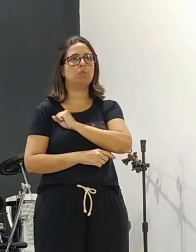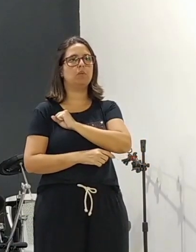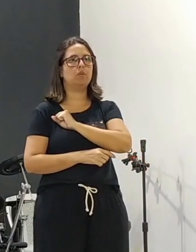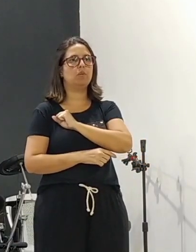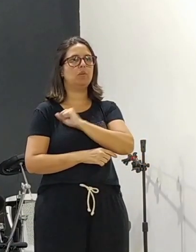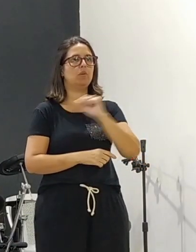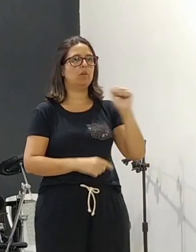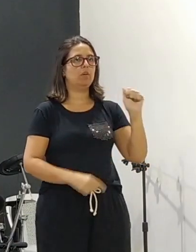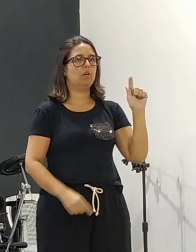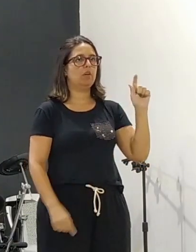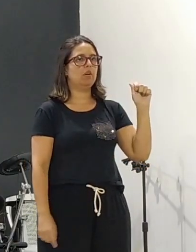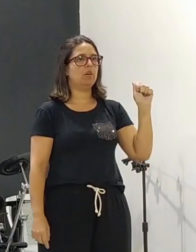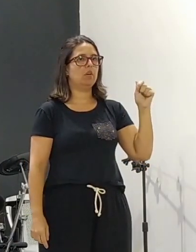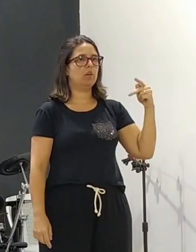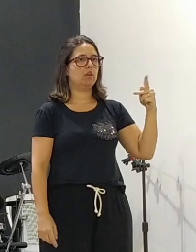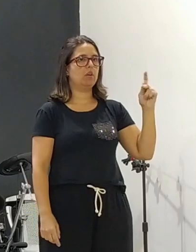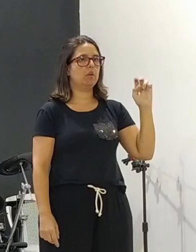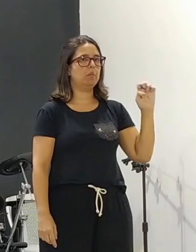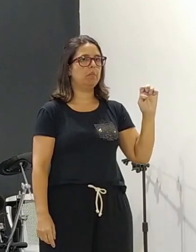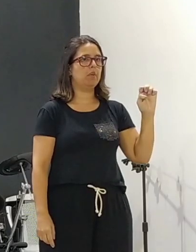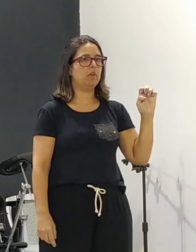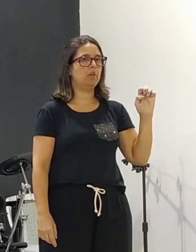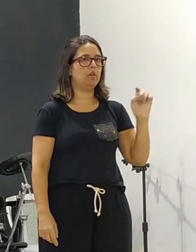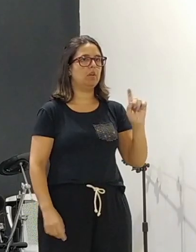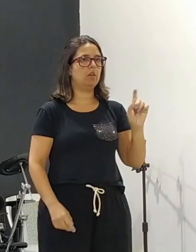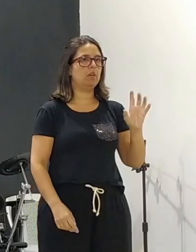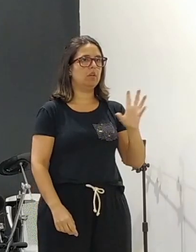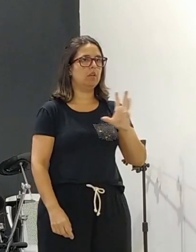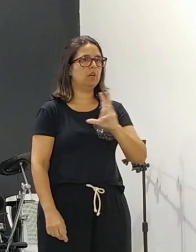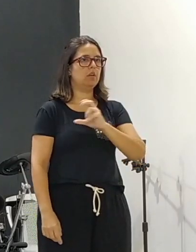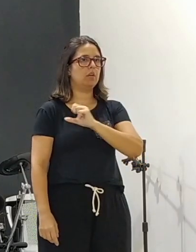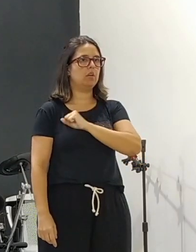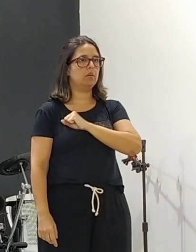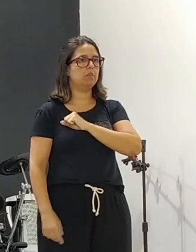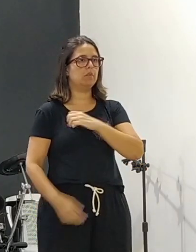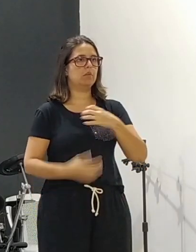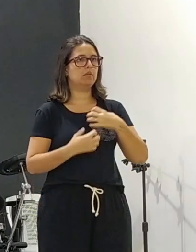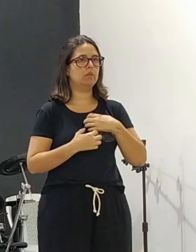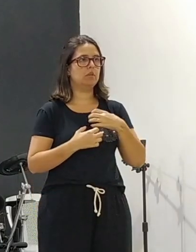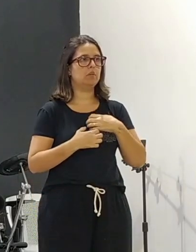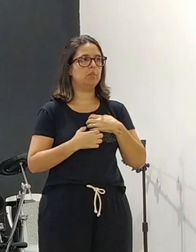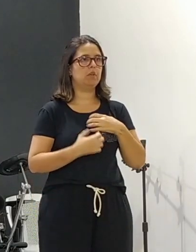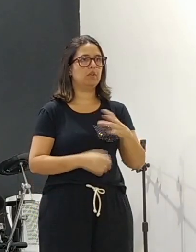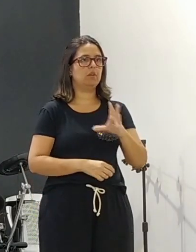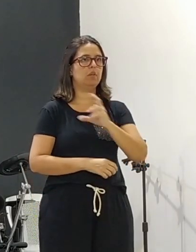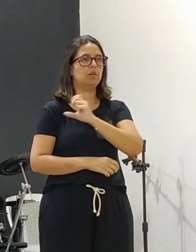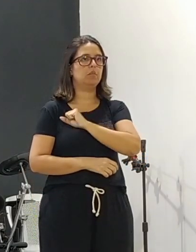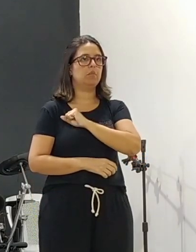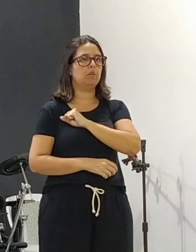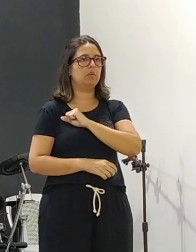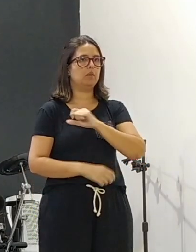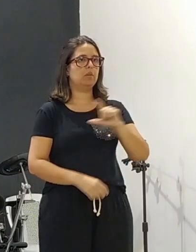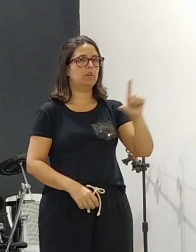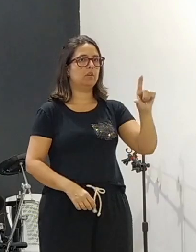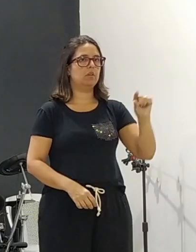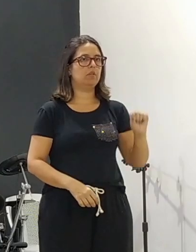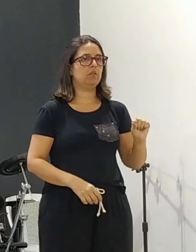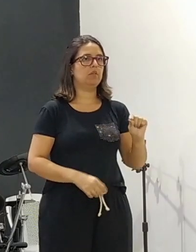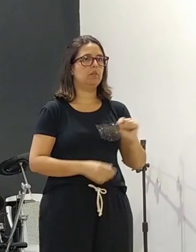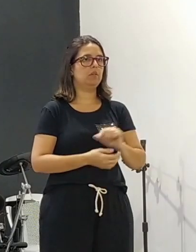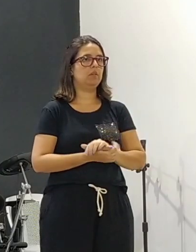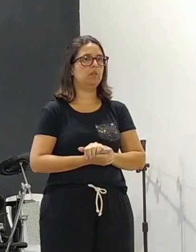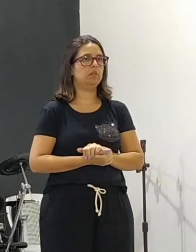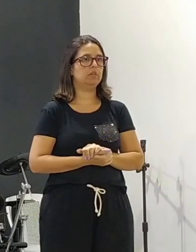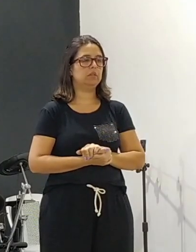sentimento, não é o amor que se sente. O amor ágape é o amor da decisão, é quando eu decido amar o outro,